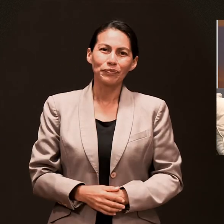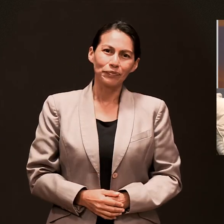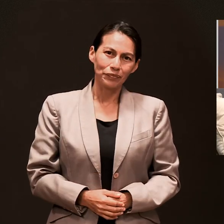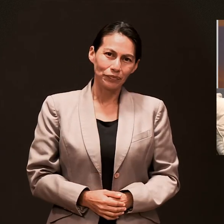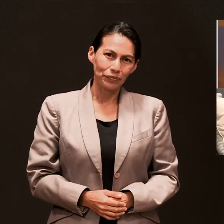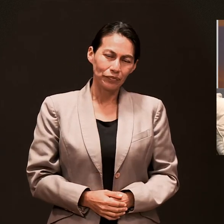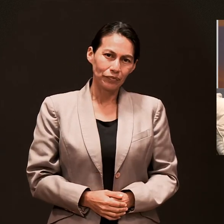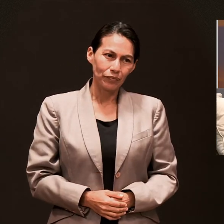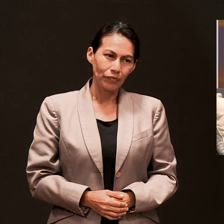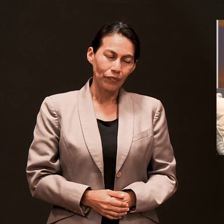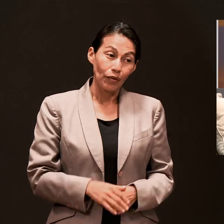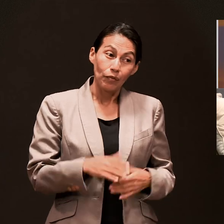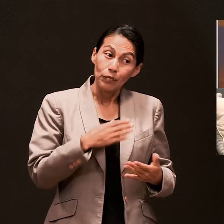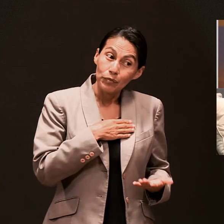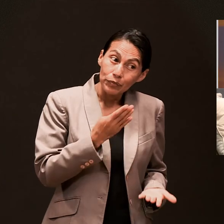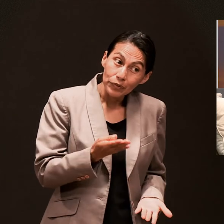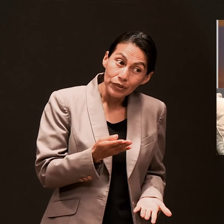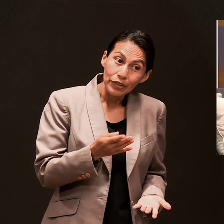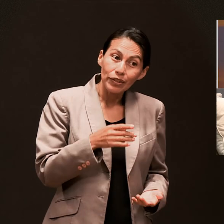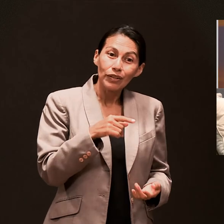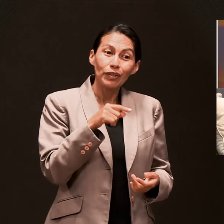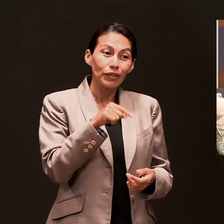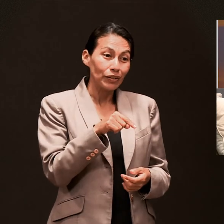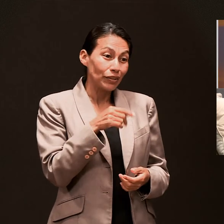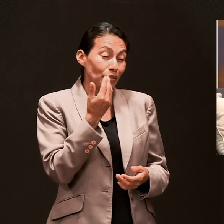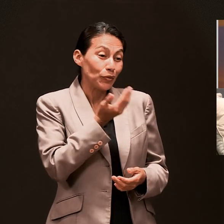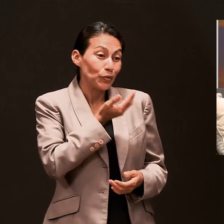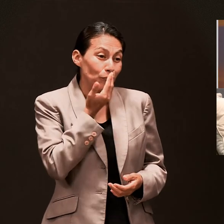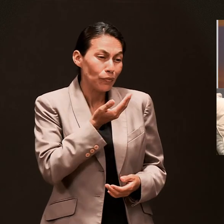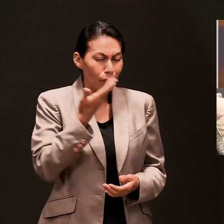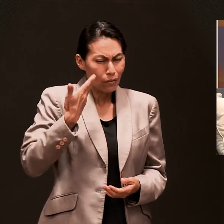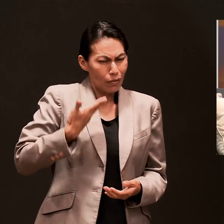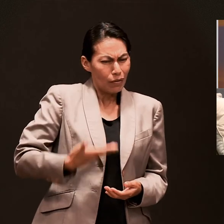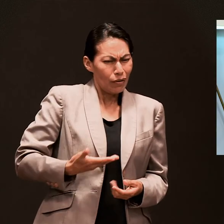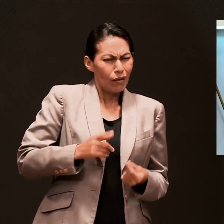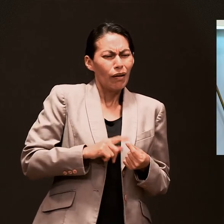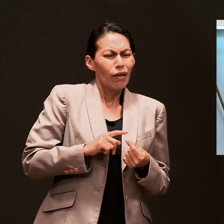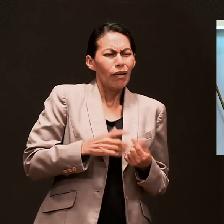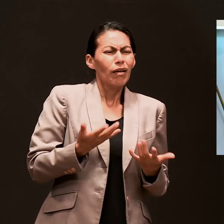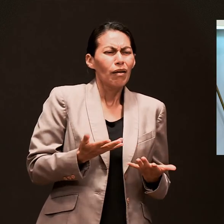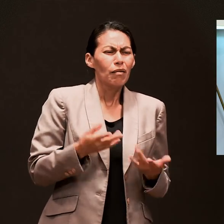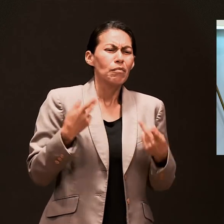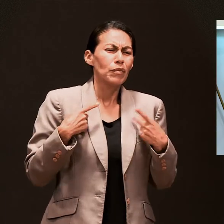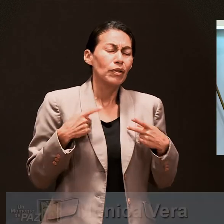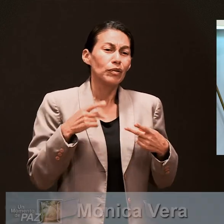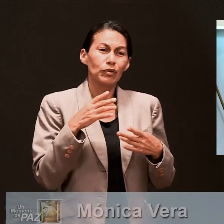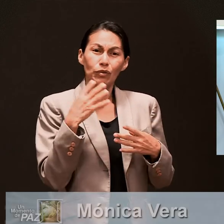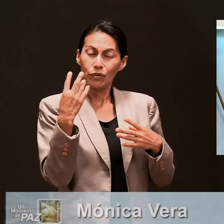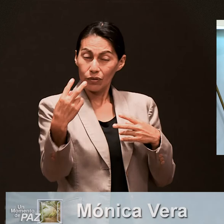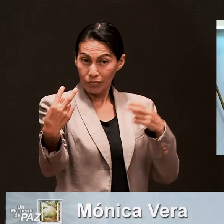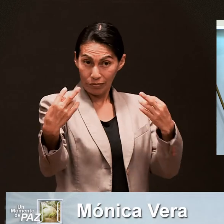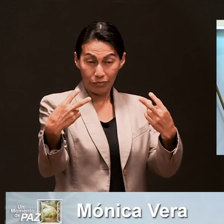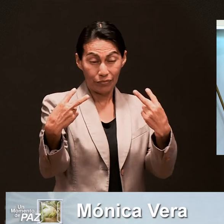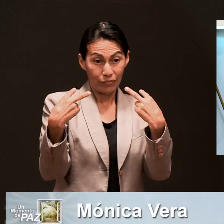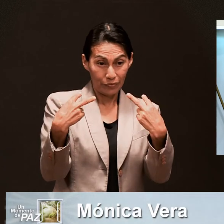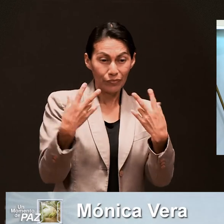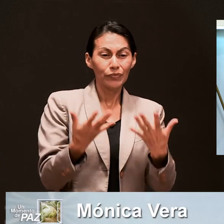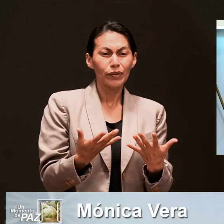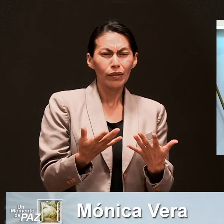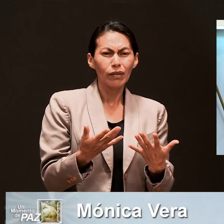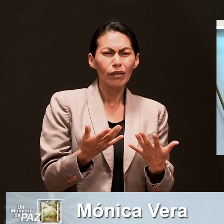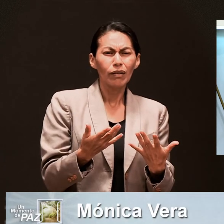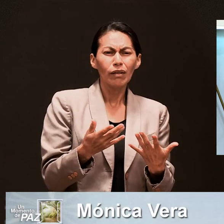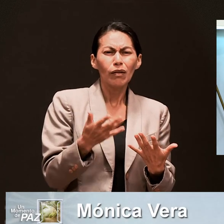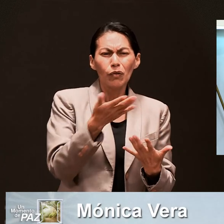invitarme pastor Bueno aquí acostumbramos a decir algo acerca de nosotros para que nuestro querido